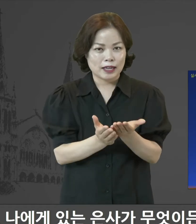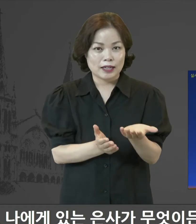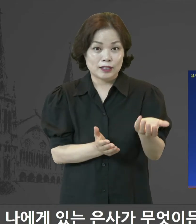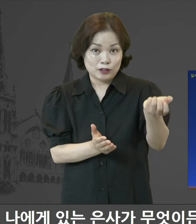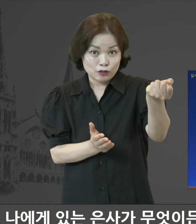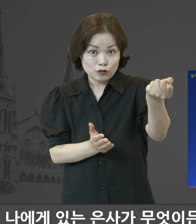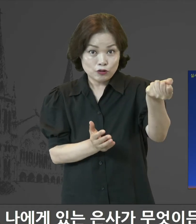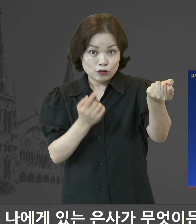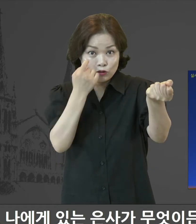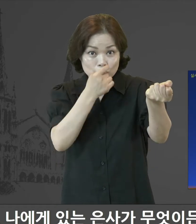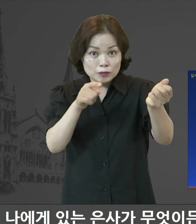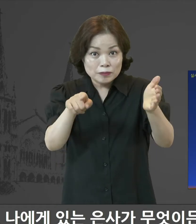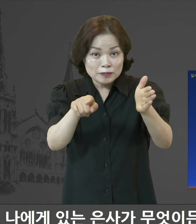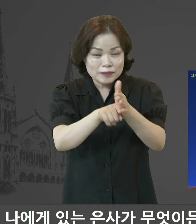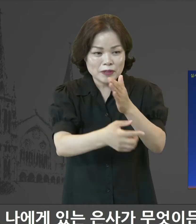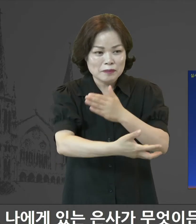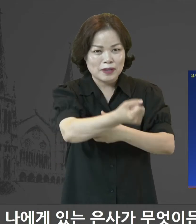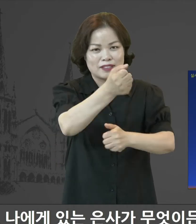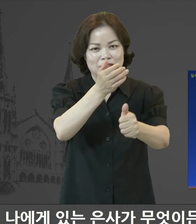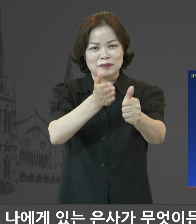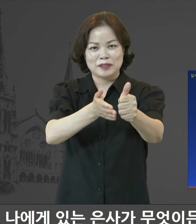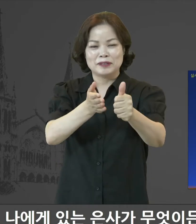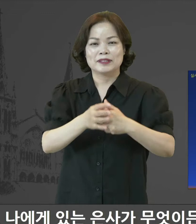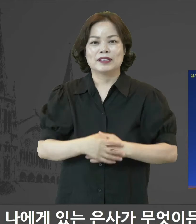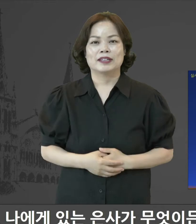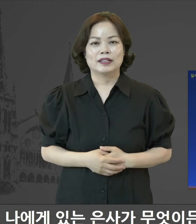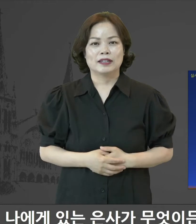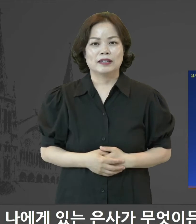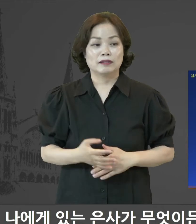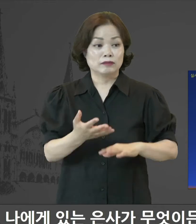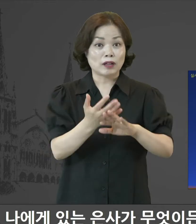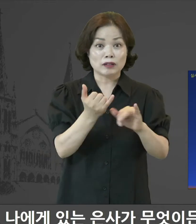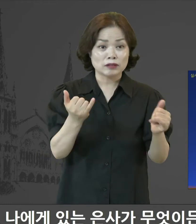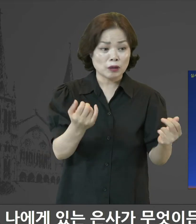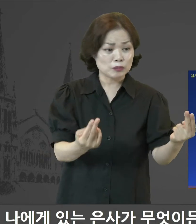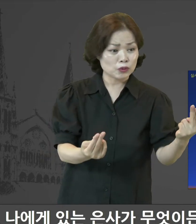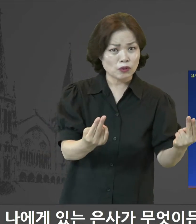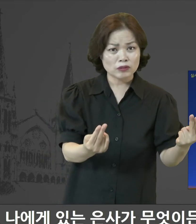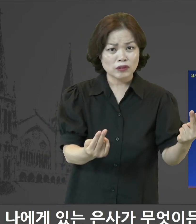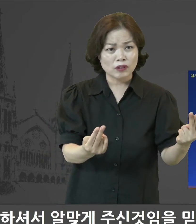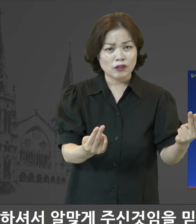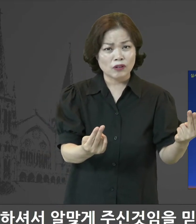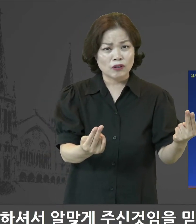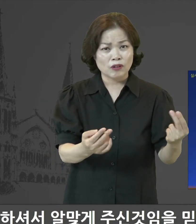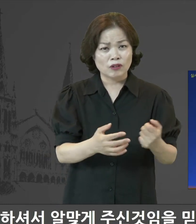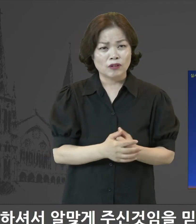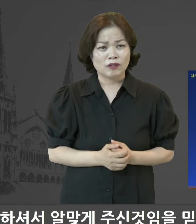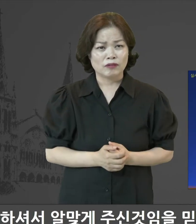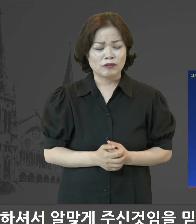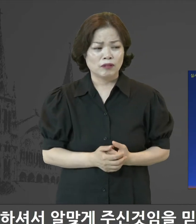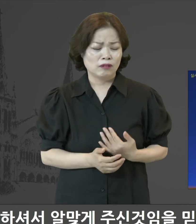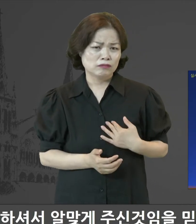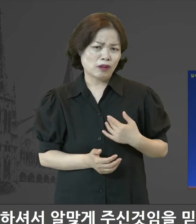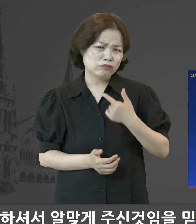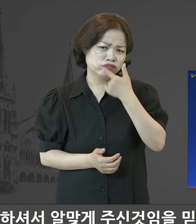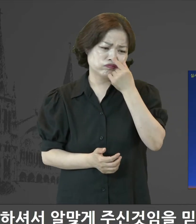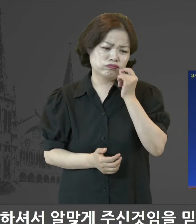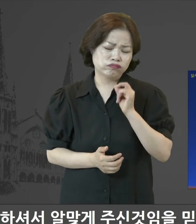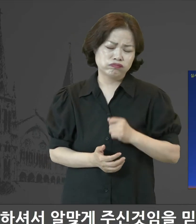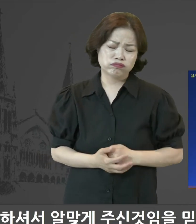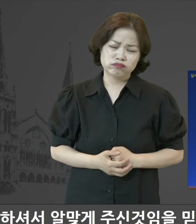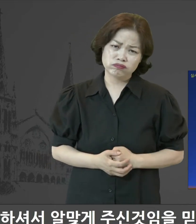것인 줄로 믿으시고 받으시기 바랍니다. 혹은 다른 사람하고 비교해서 나는 좀